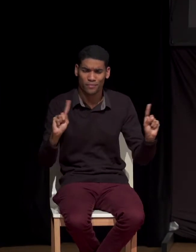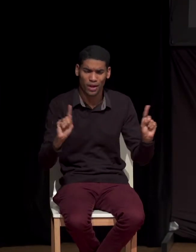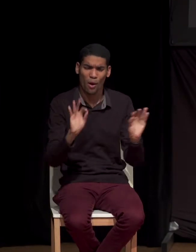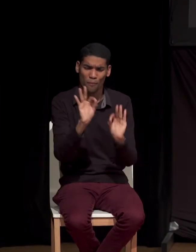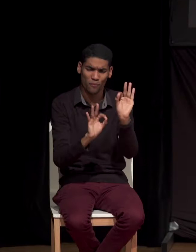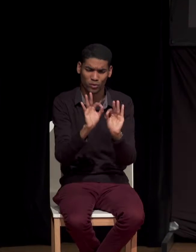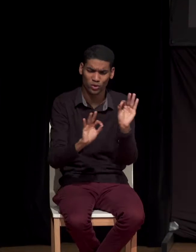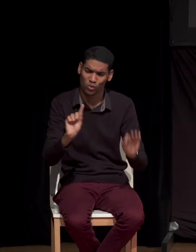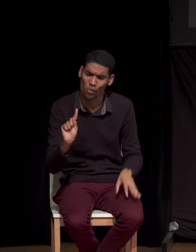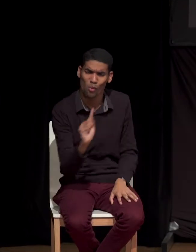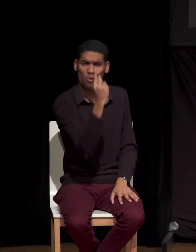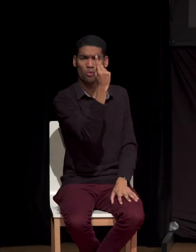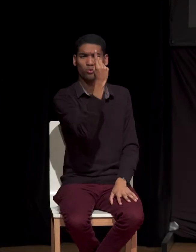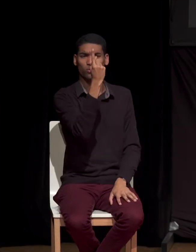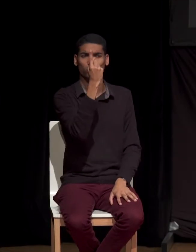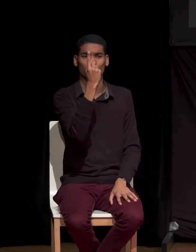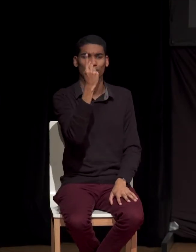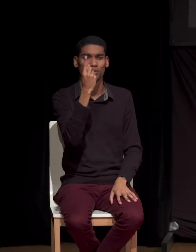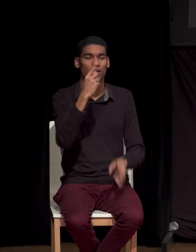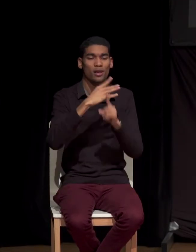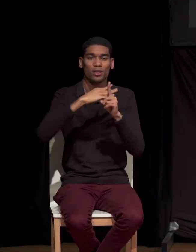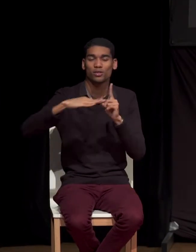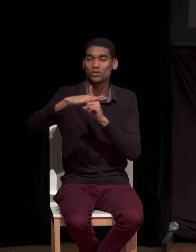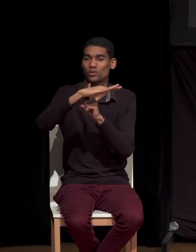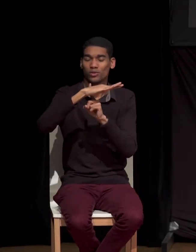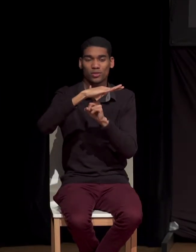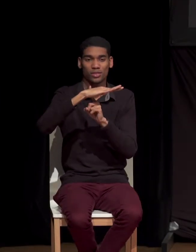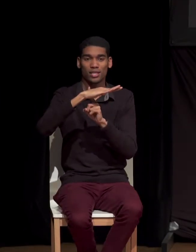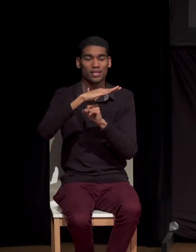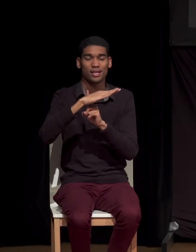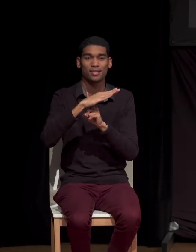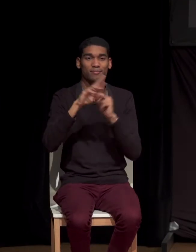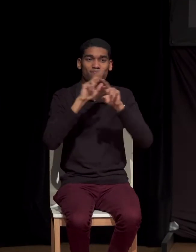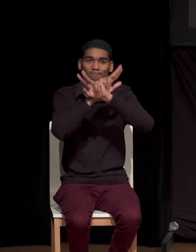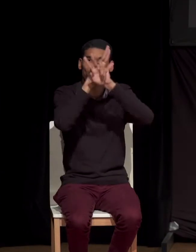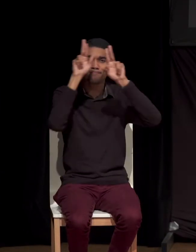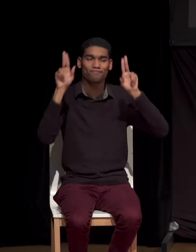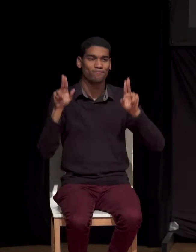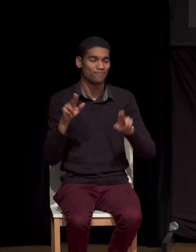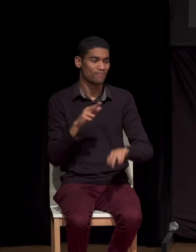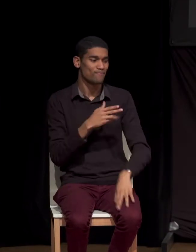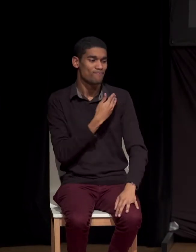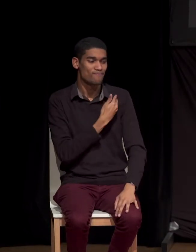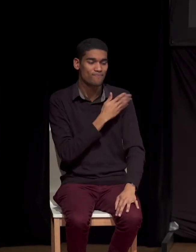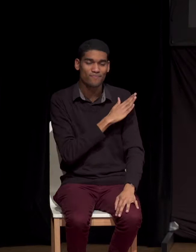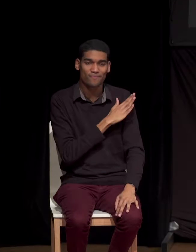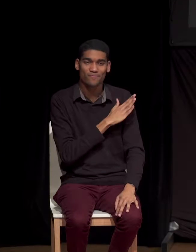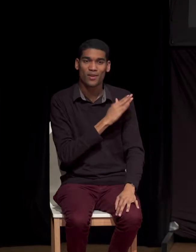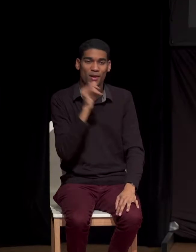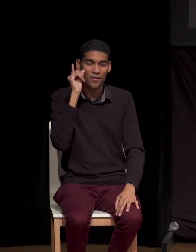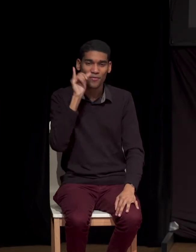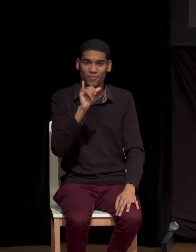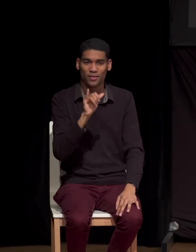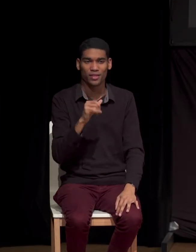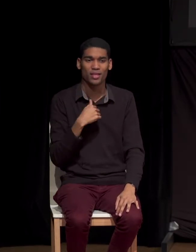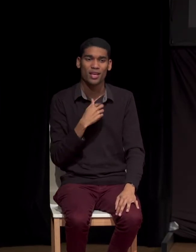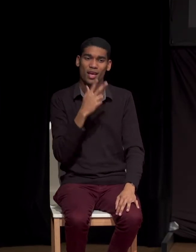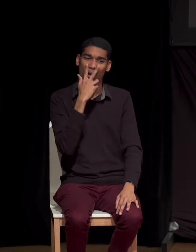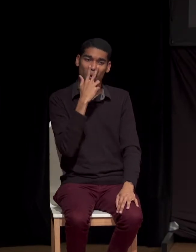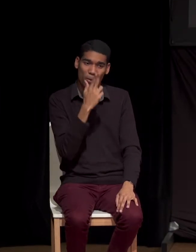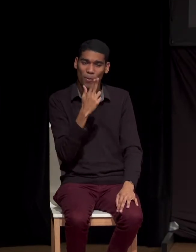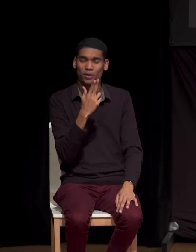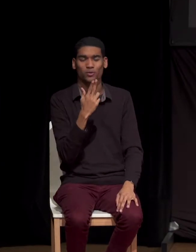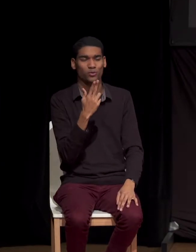que é um projeto de uma sociedade que é antirracista, né? E aí eu acho que o Ireti ele tinha muito isso